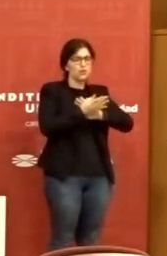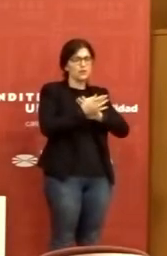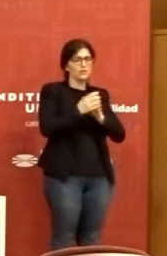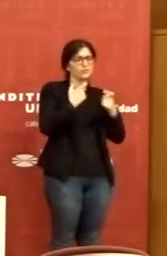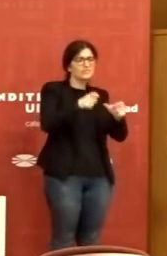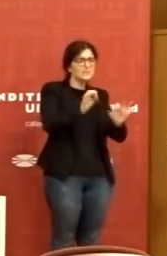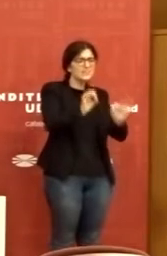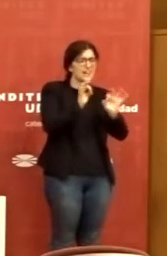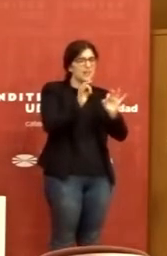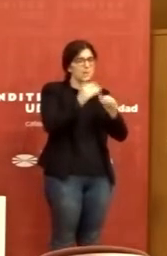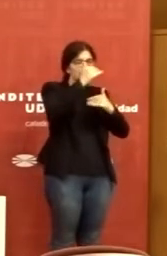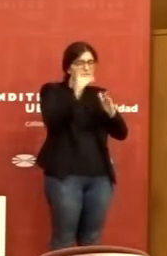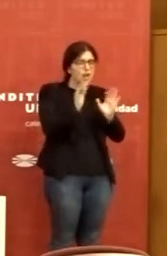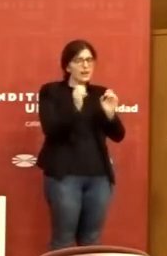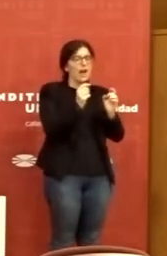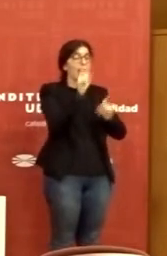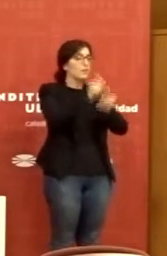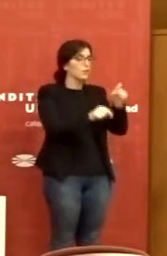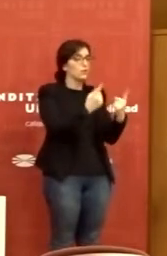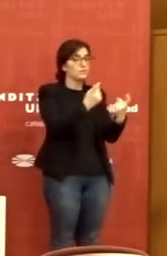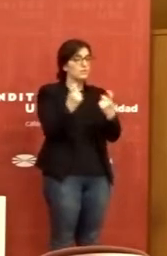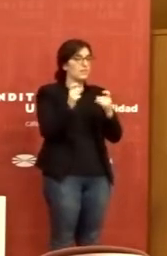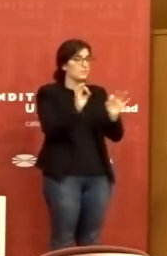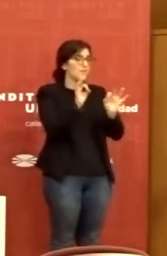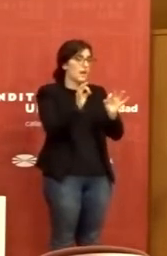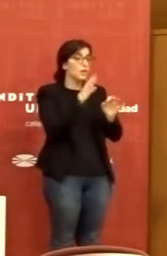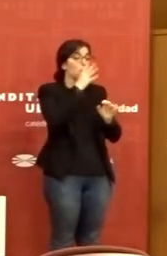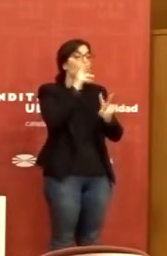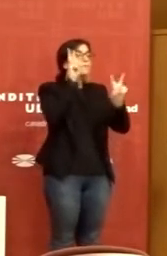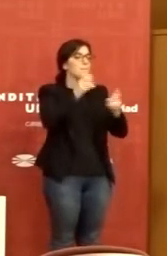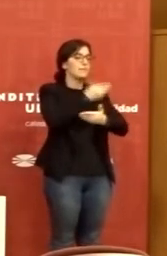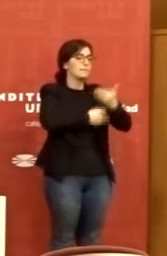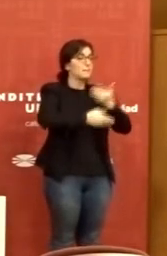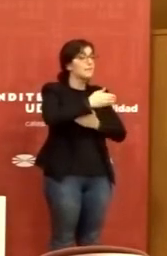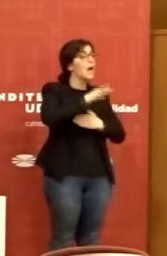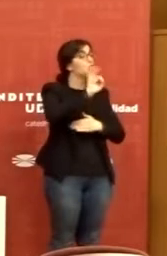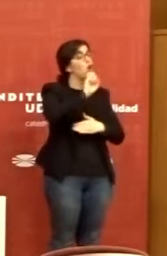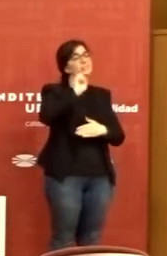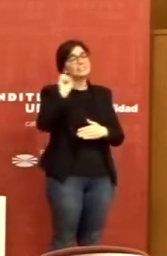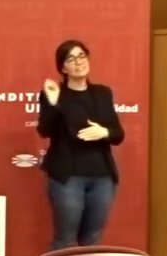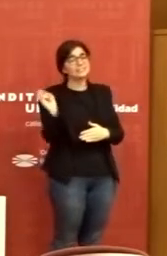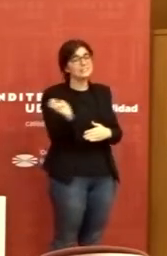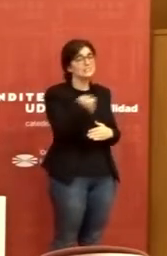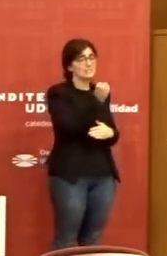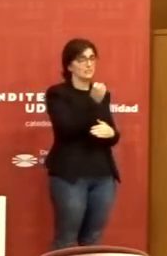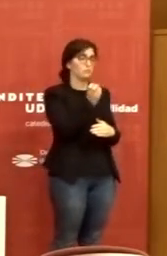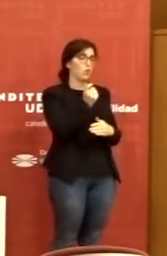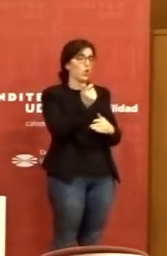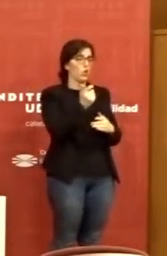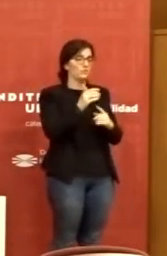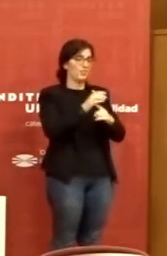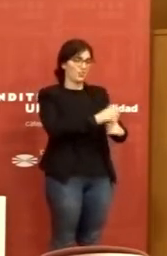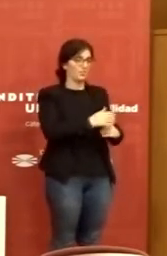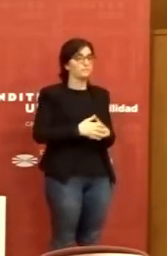miembros de la comunidad universitaria con necesidades especiales derivadas de la discapacidad o de otras formas de diferencia frente a la población